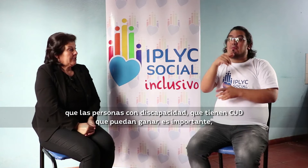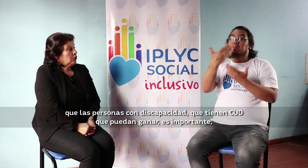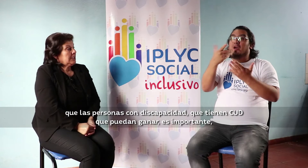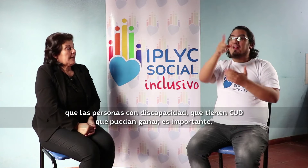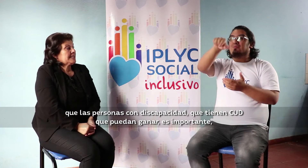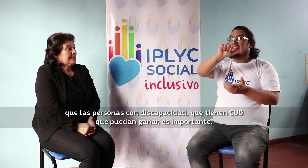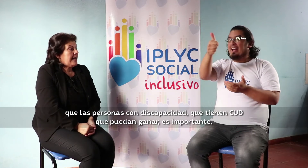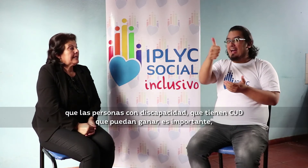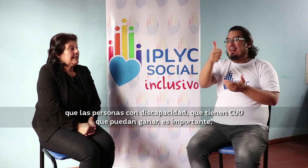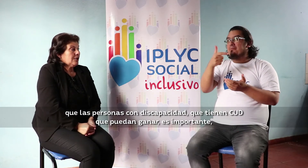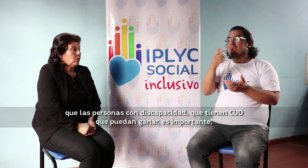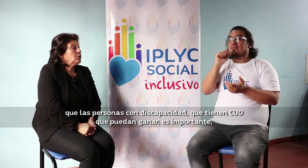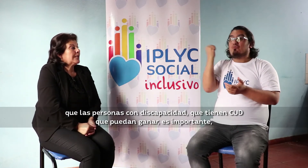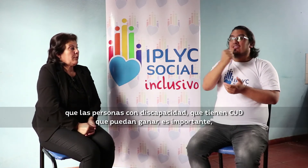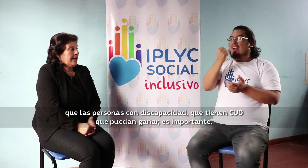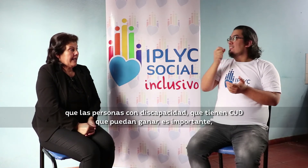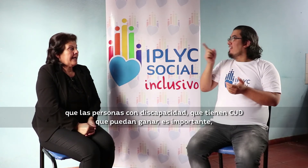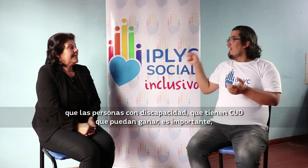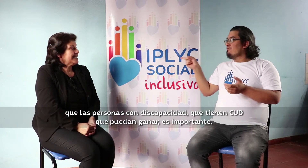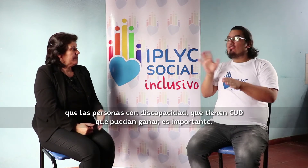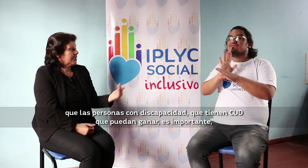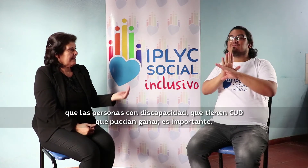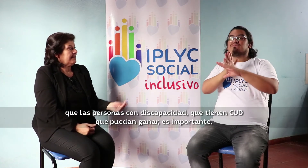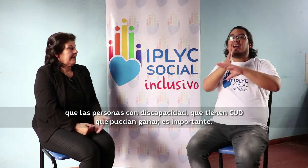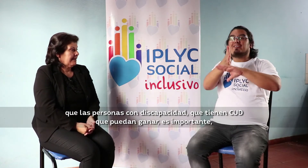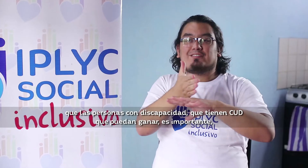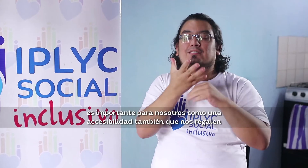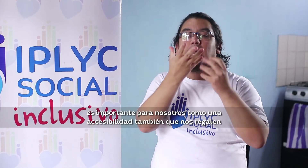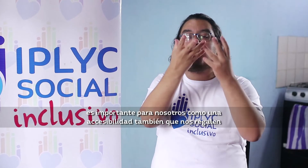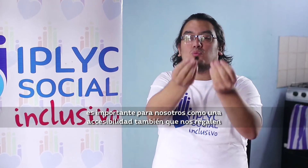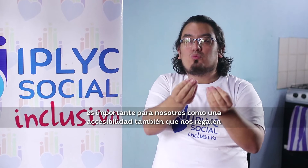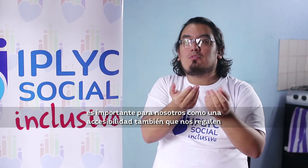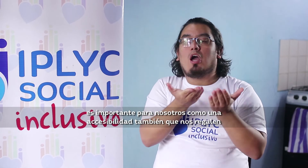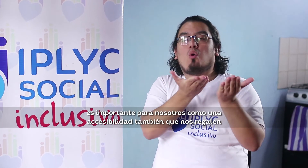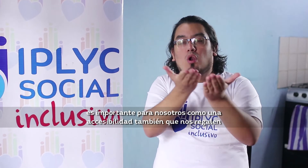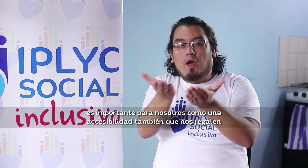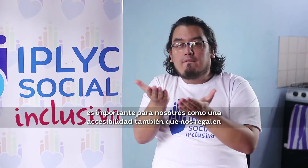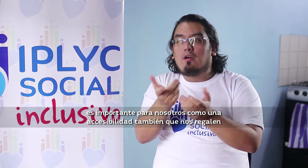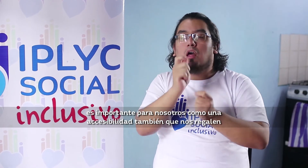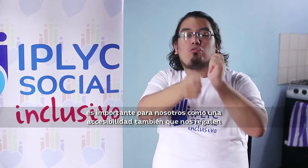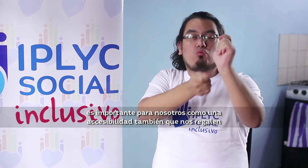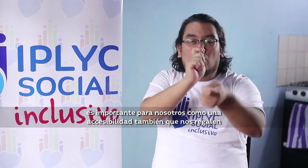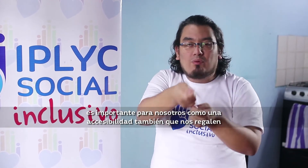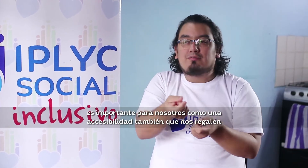con discapacidad que tienen CUT, que puedan ganar, es importante para nosotros como una accesibilidad